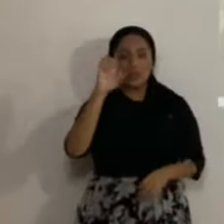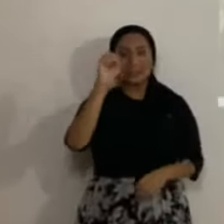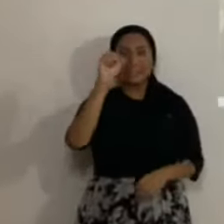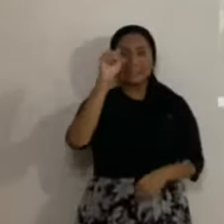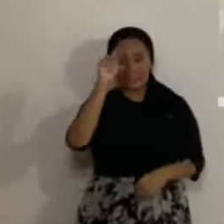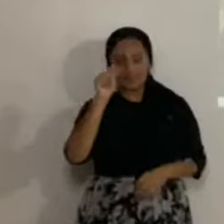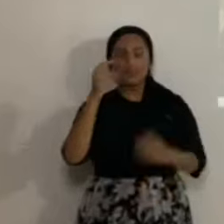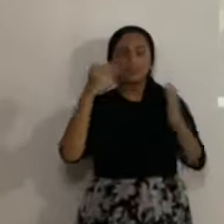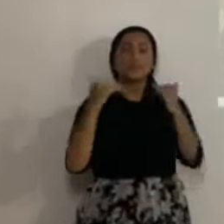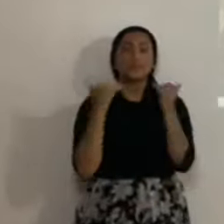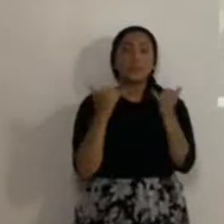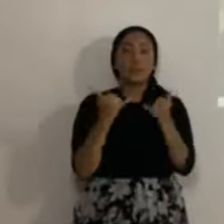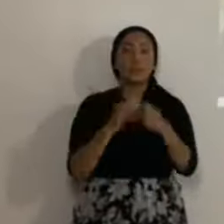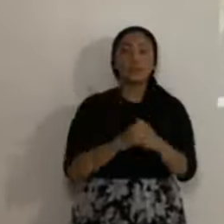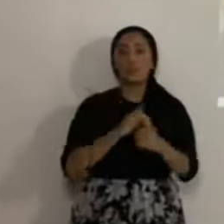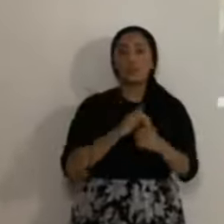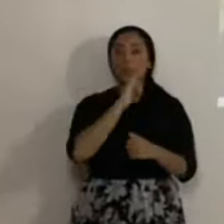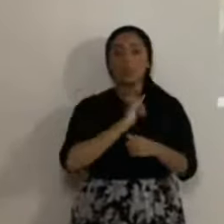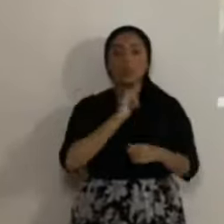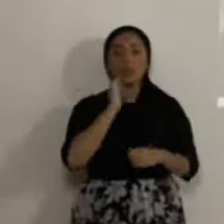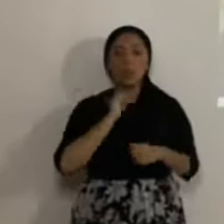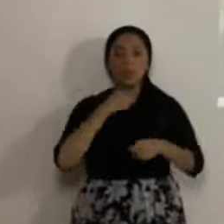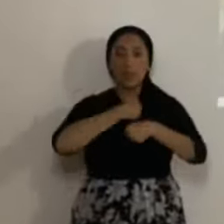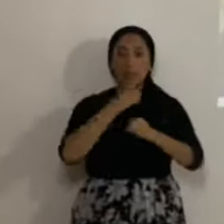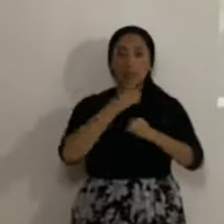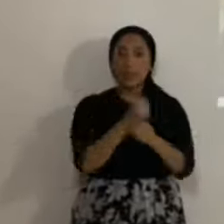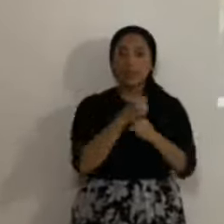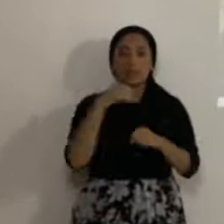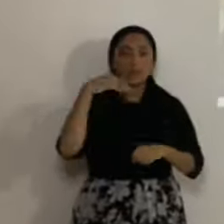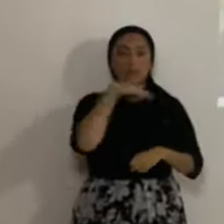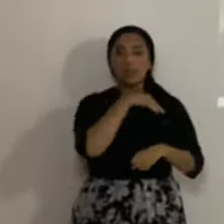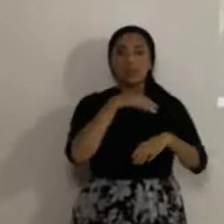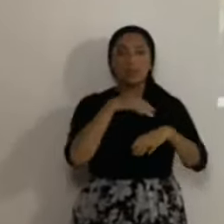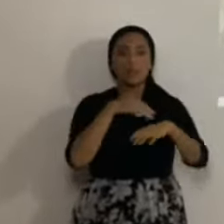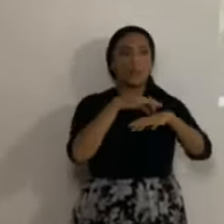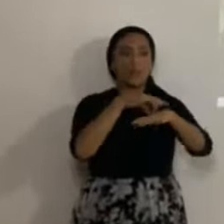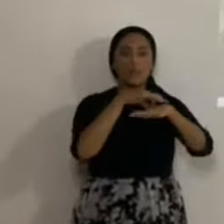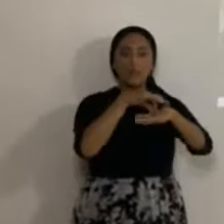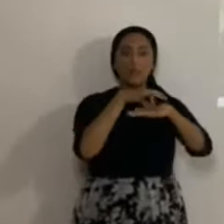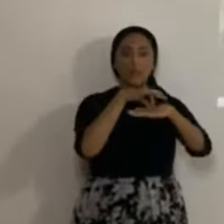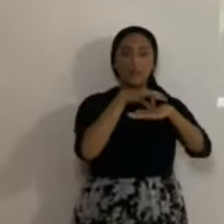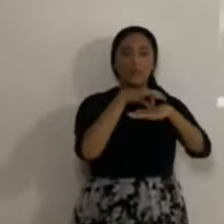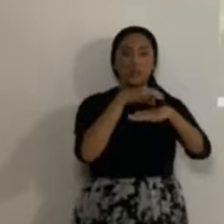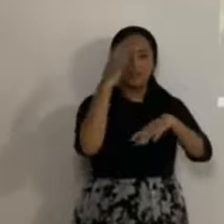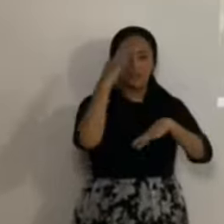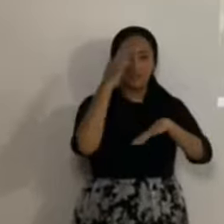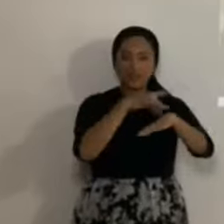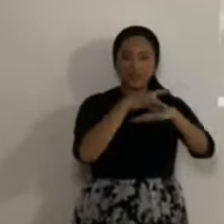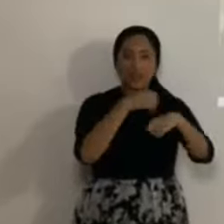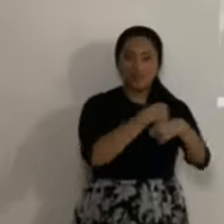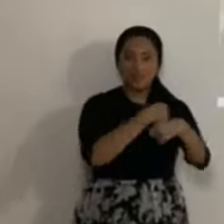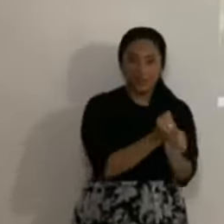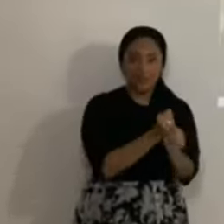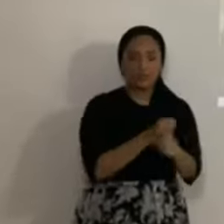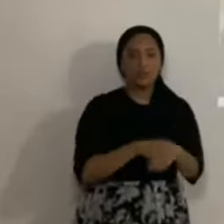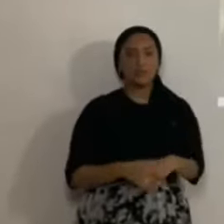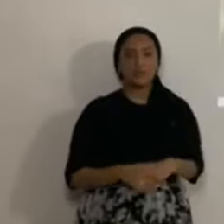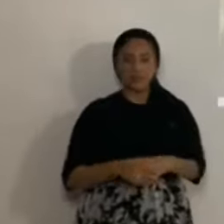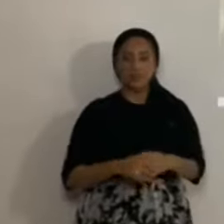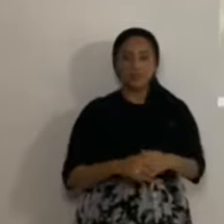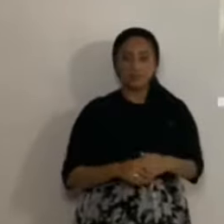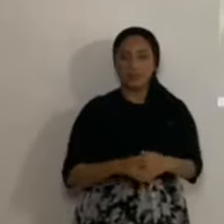crea carne sintética. ¿Se imaginan lo que es eso? Es ir en contra de la voluntad del Todopoderoso Yahweh. Y luego, ¿qué país?